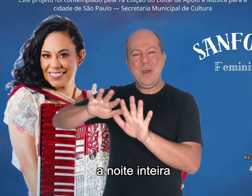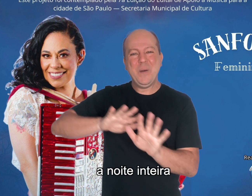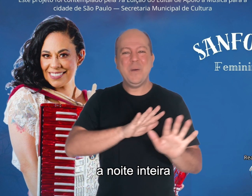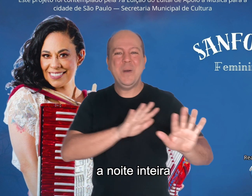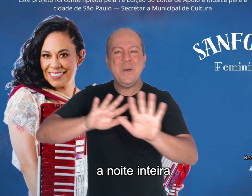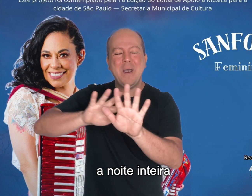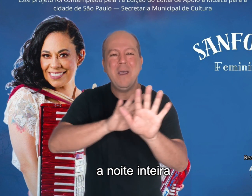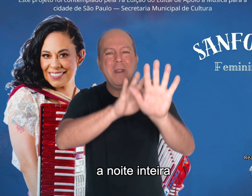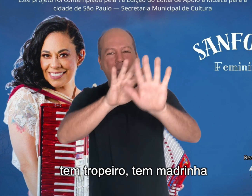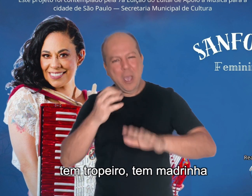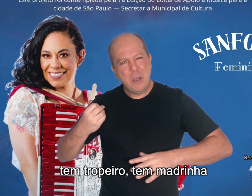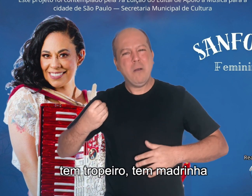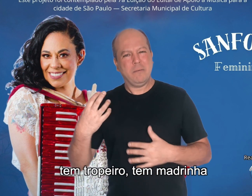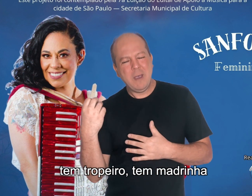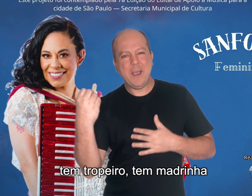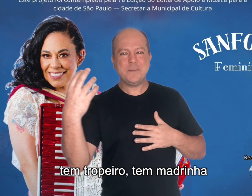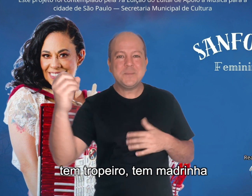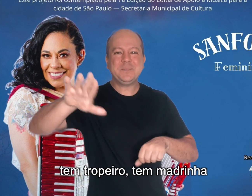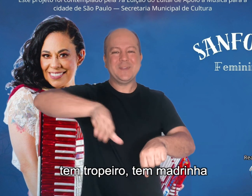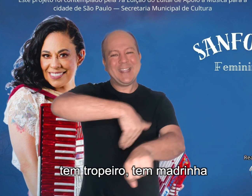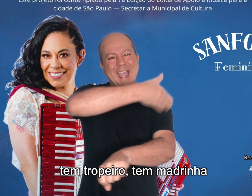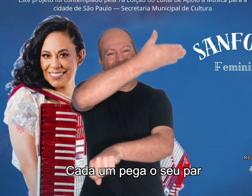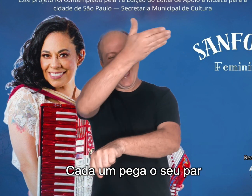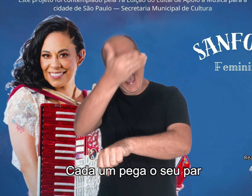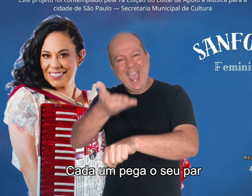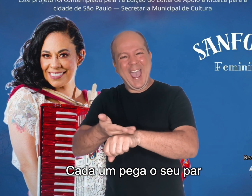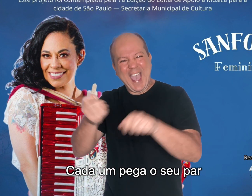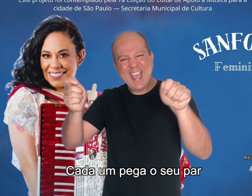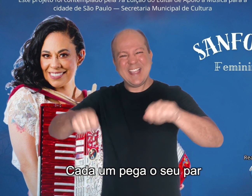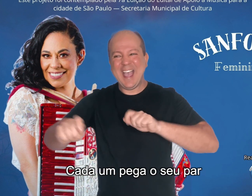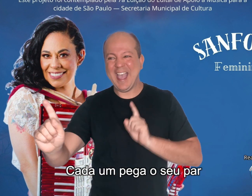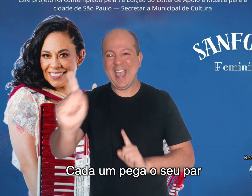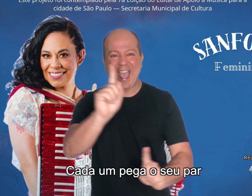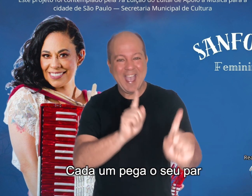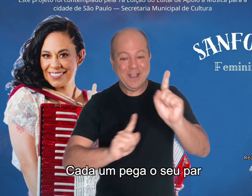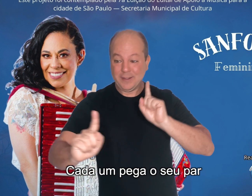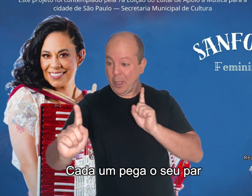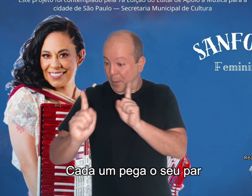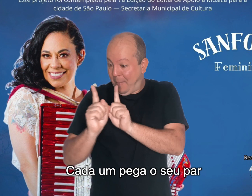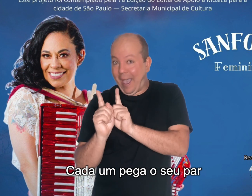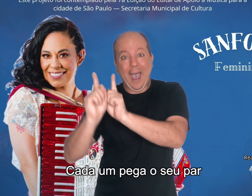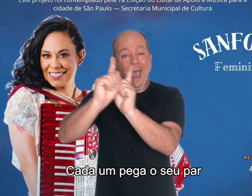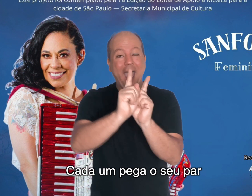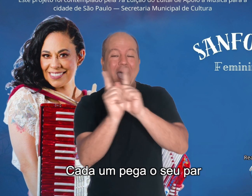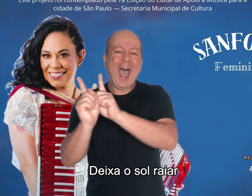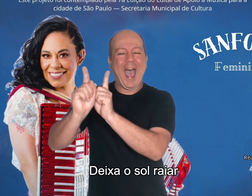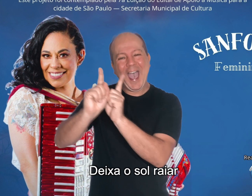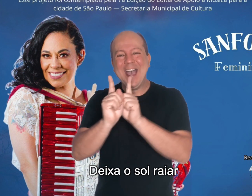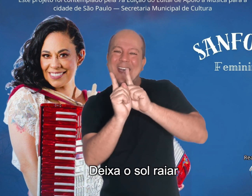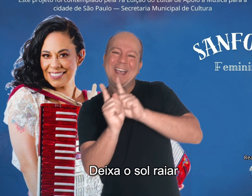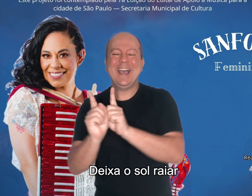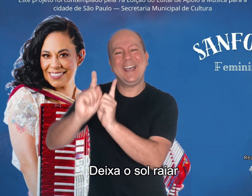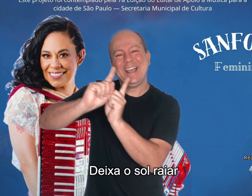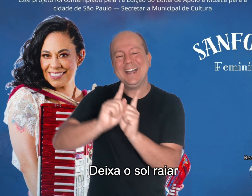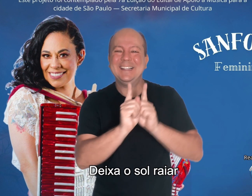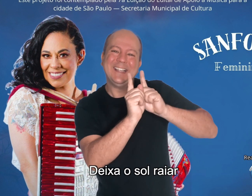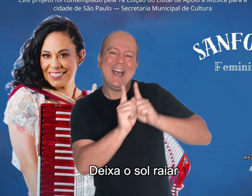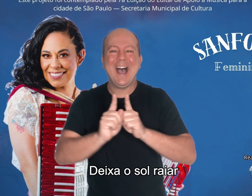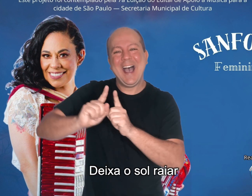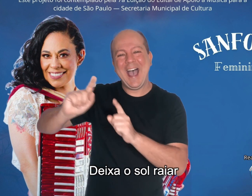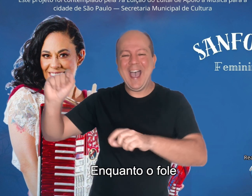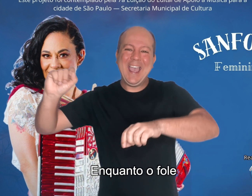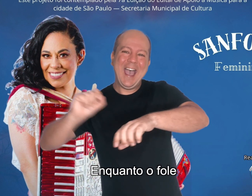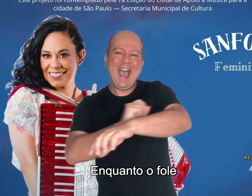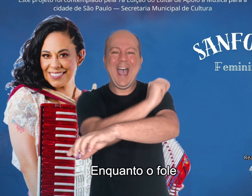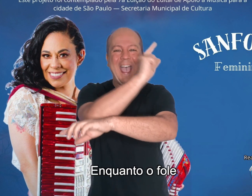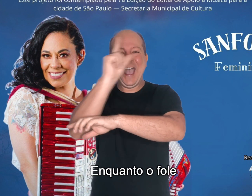viajou a noite inteira tem tropeiro tem madrinha cada um pega o seu par deixa o sol a